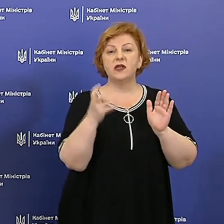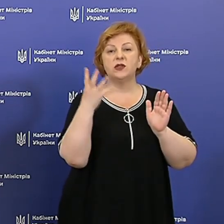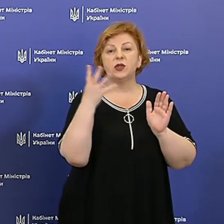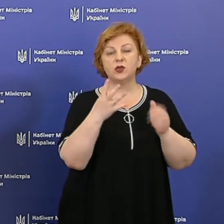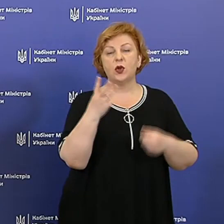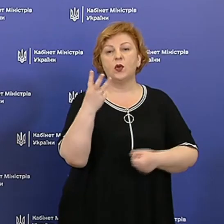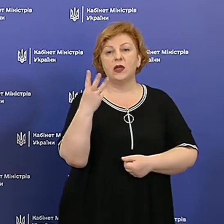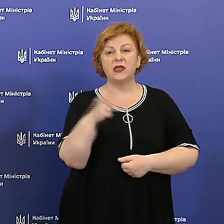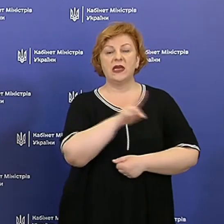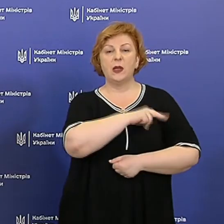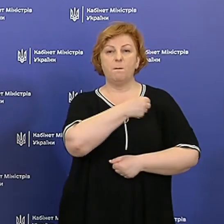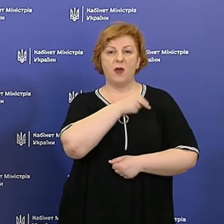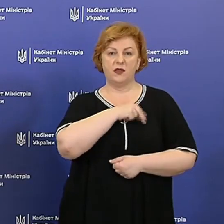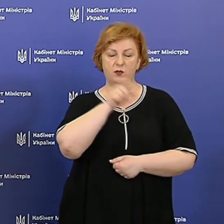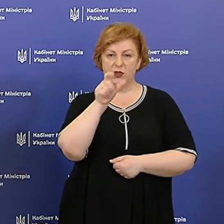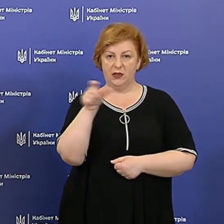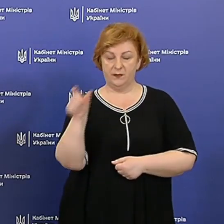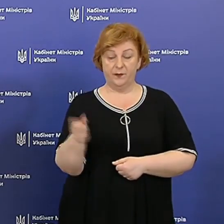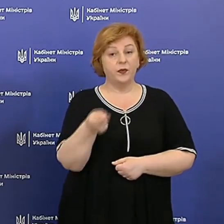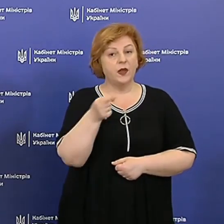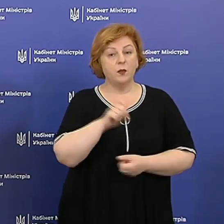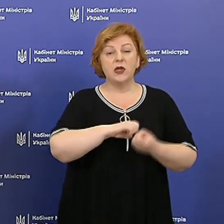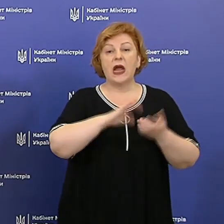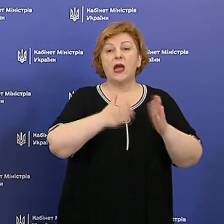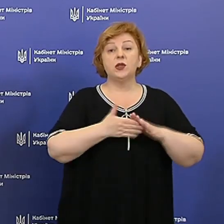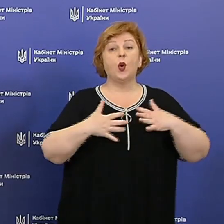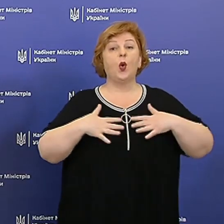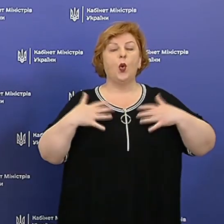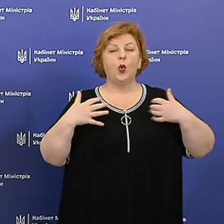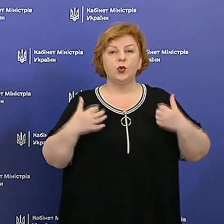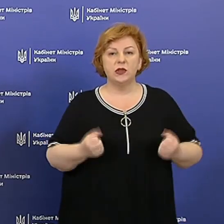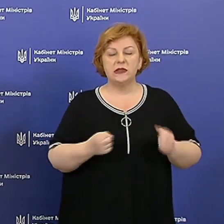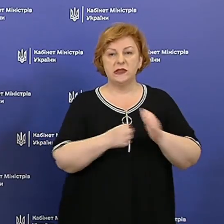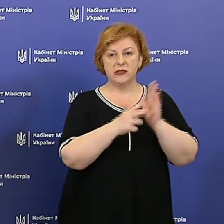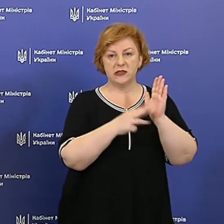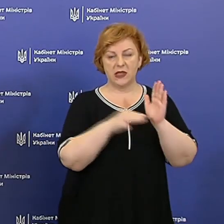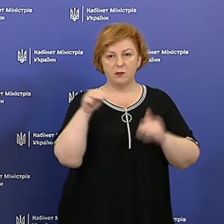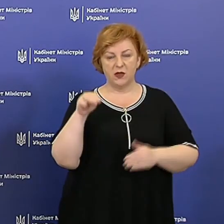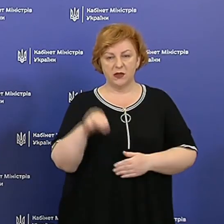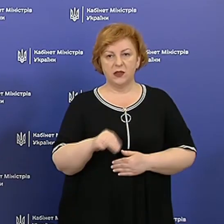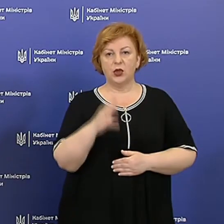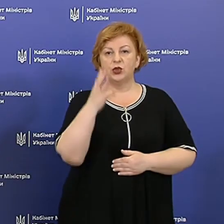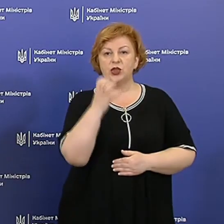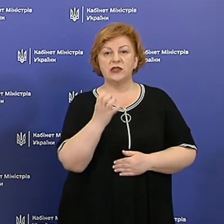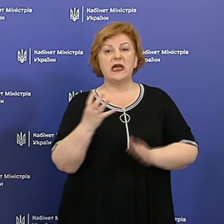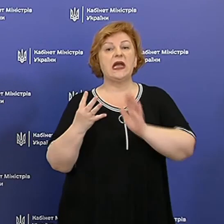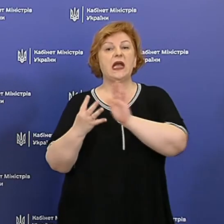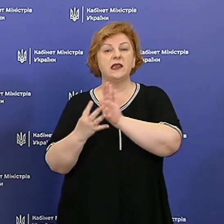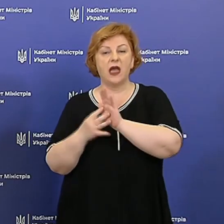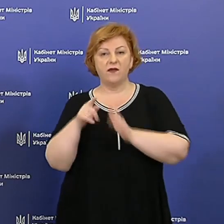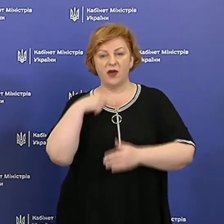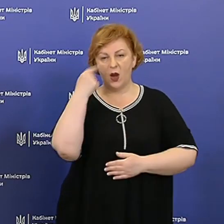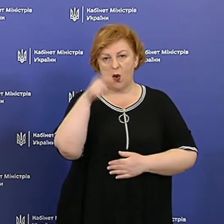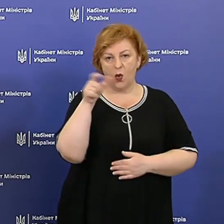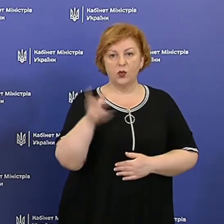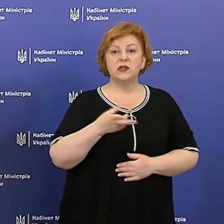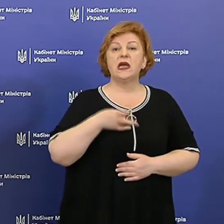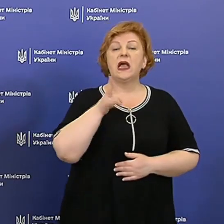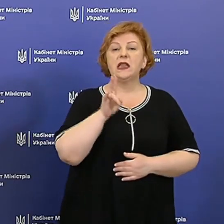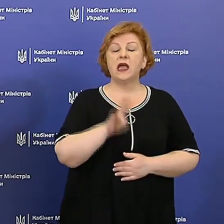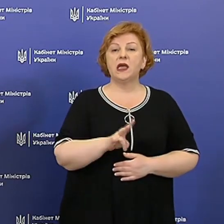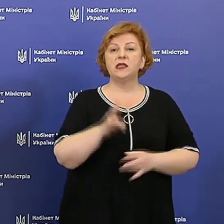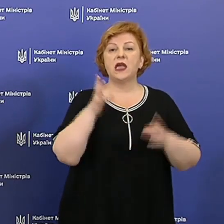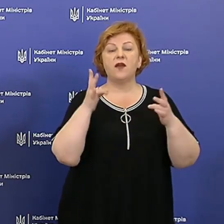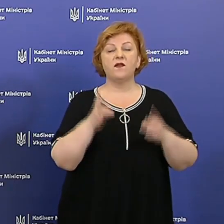6243 медпрацівника. При цьому загалом одужало 17 409 осіб, а летальних